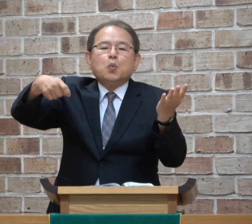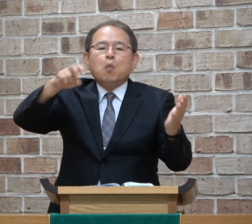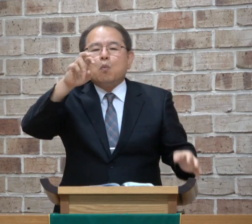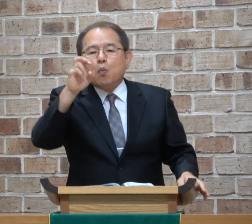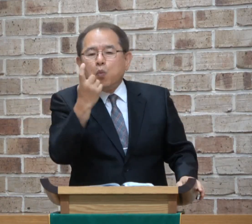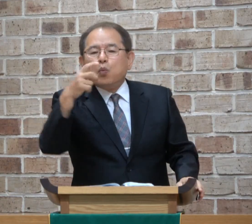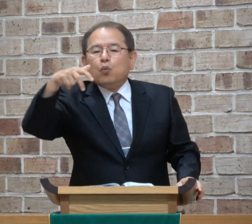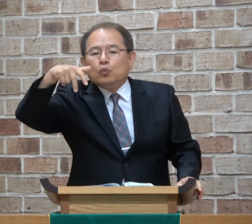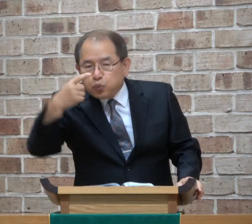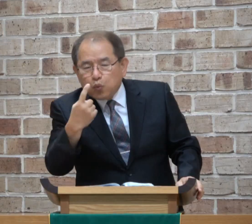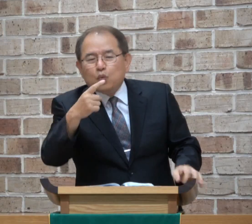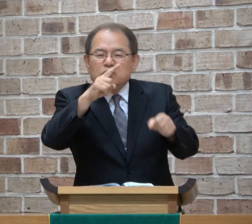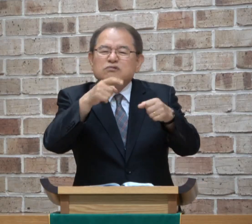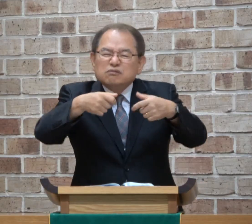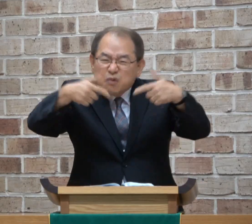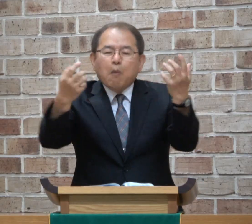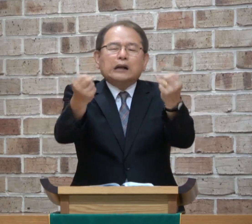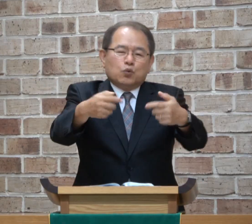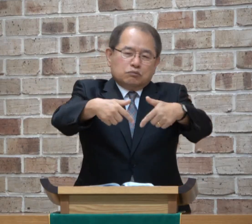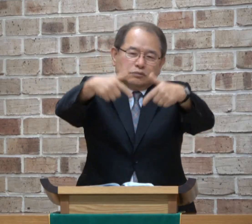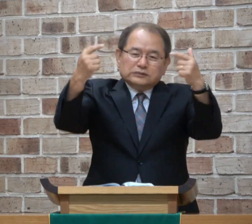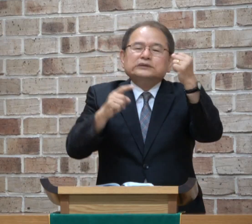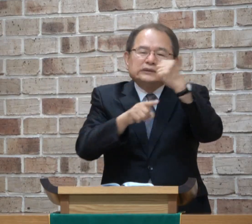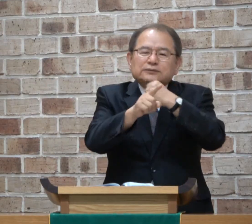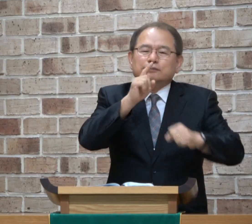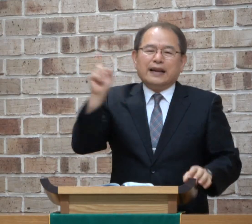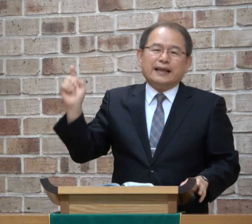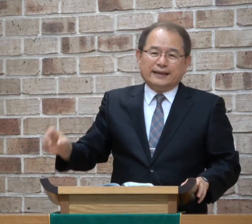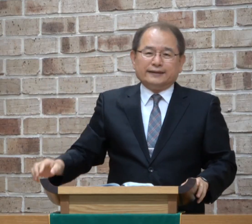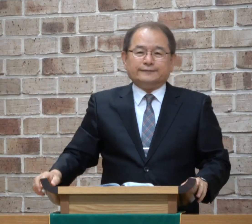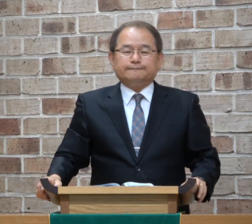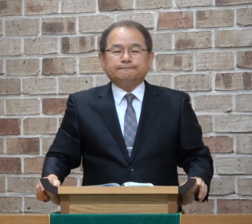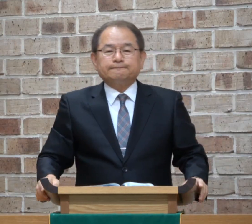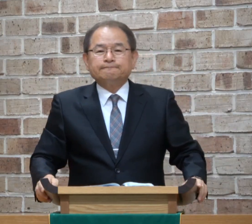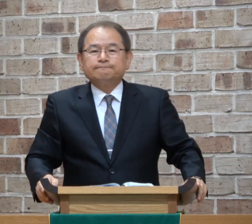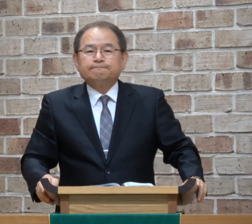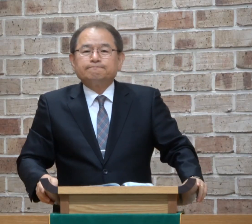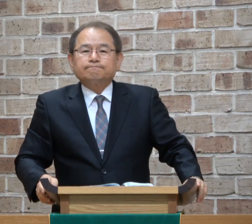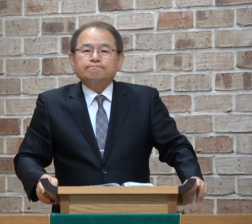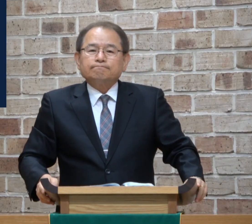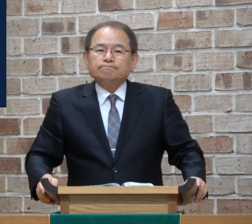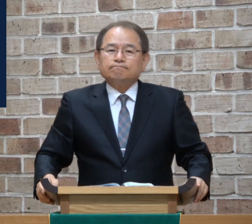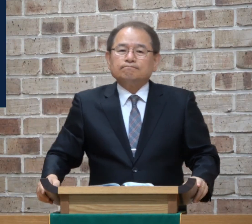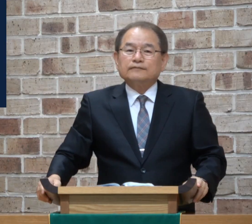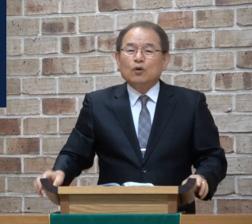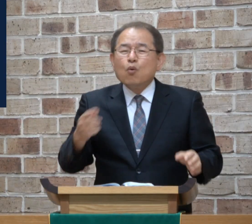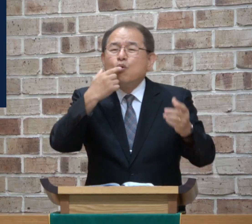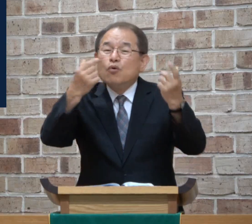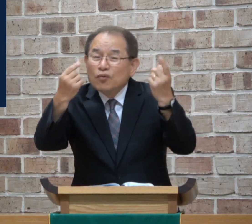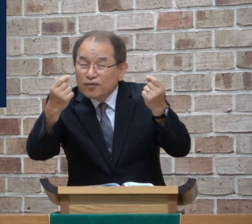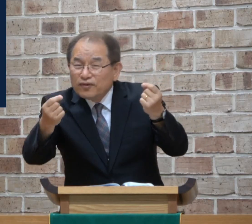것입니다. 그래서 몰방에서 그 물건을 만들어내고 그것을 사는 사람들이 많아지게 되는 것입니다.